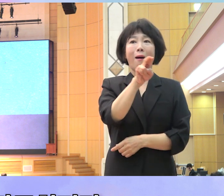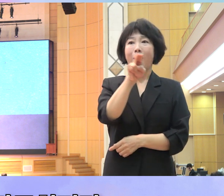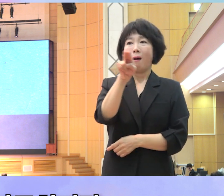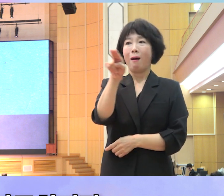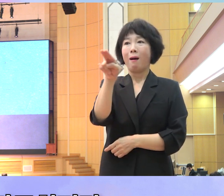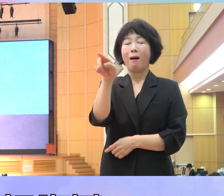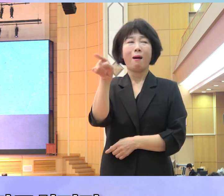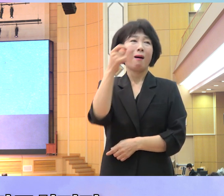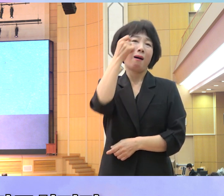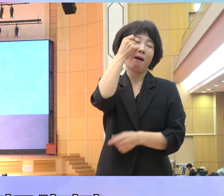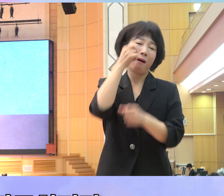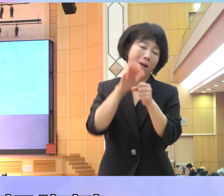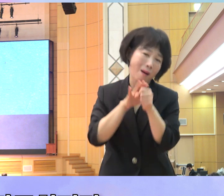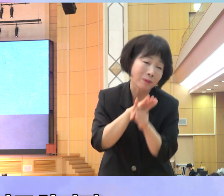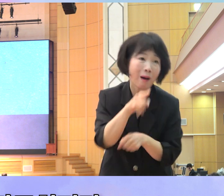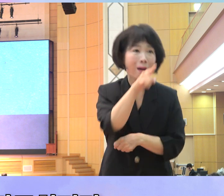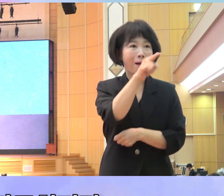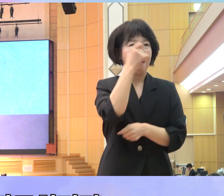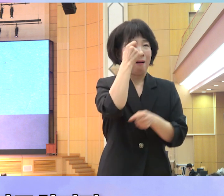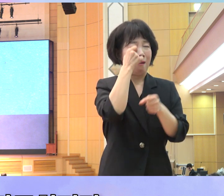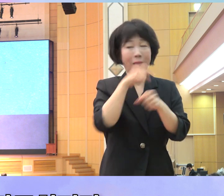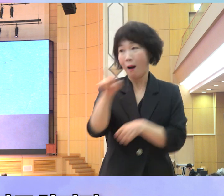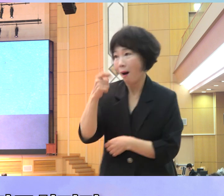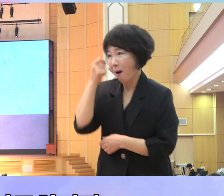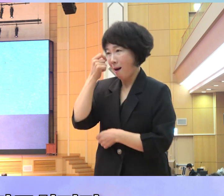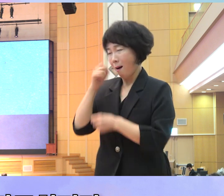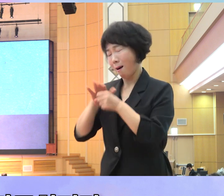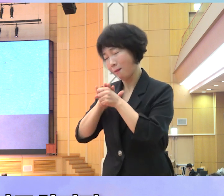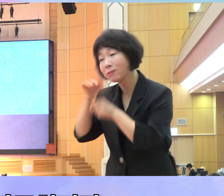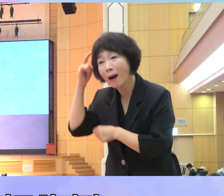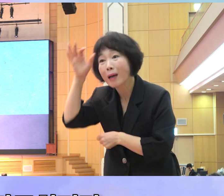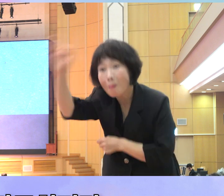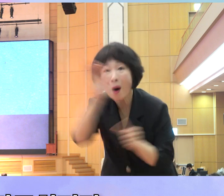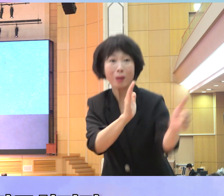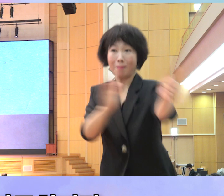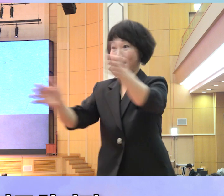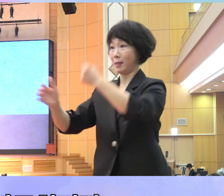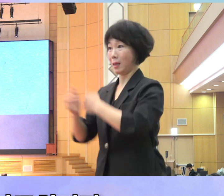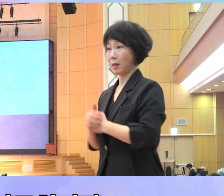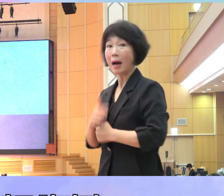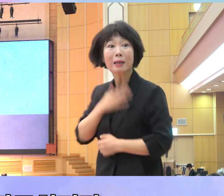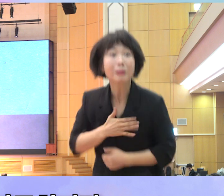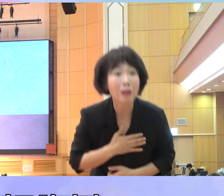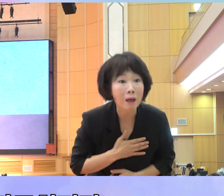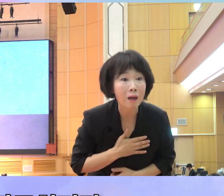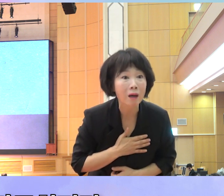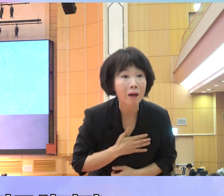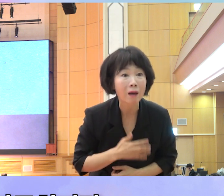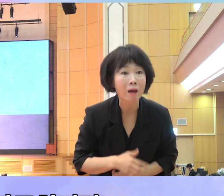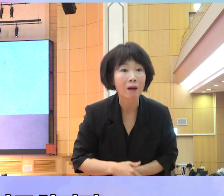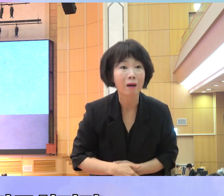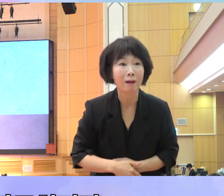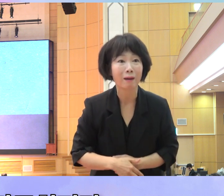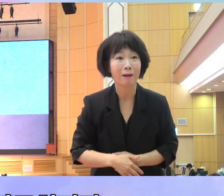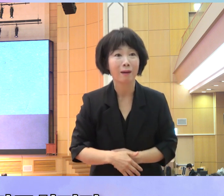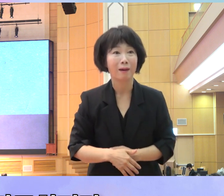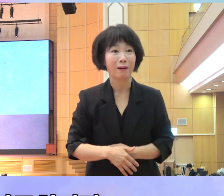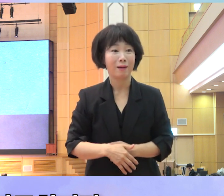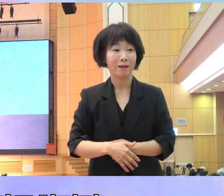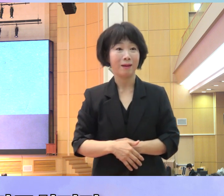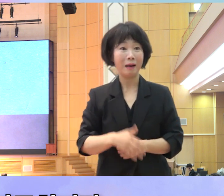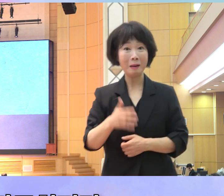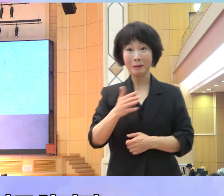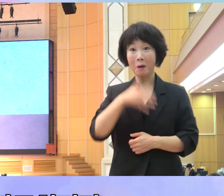자기만의 기준의 잣대가 왜 그렇게 나에게는 관대해? 나에게는 너무 관대해. 이 정도면 괜찮아.